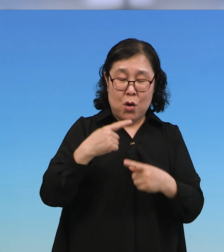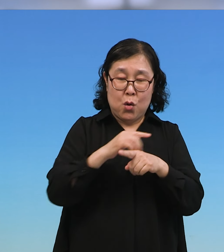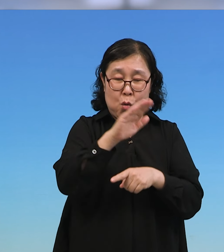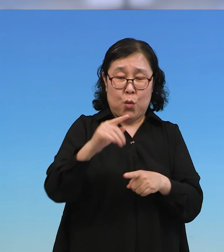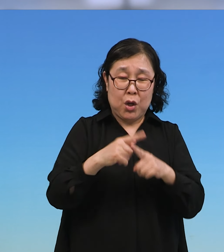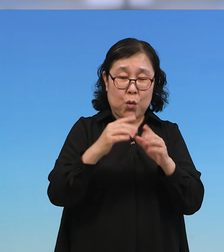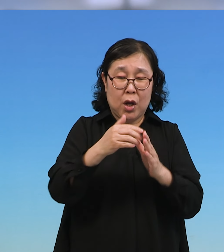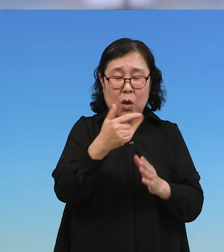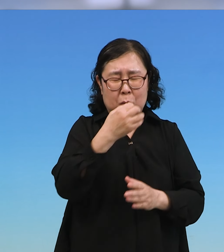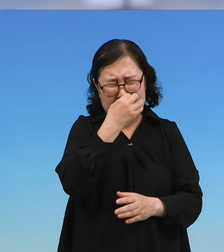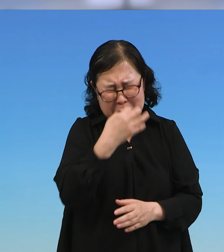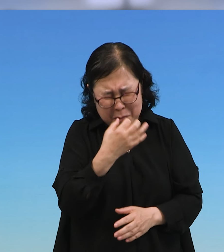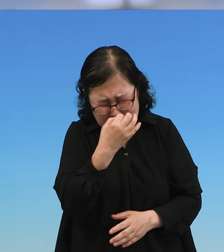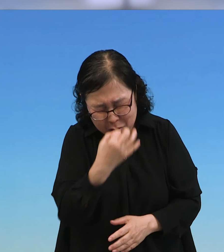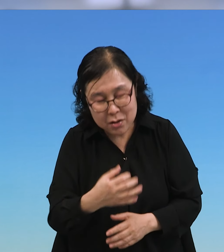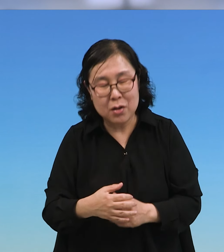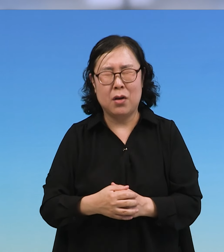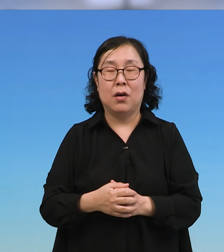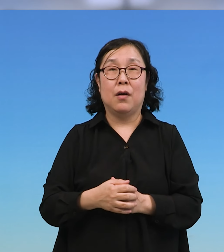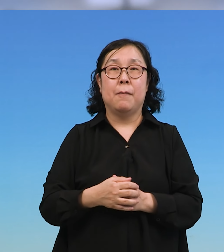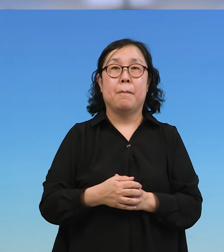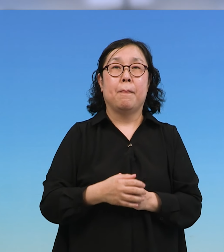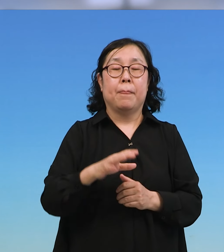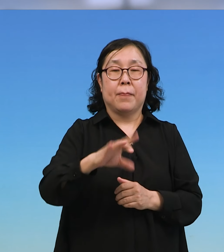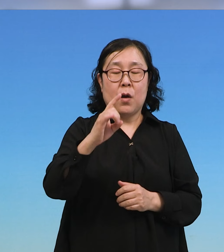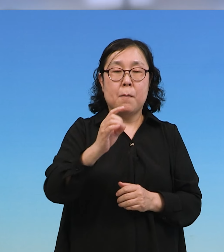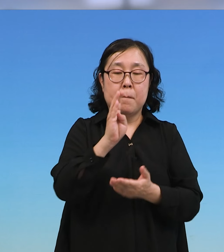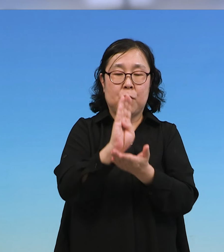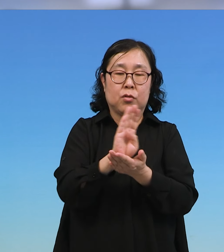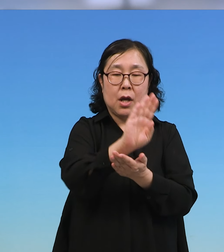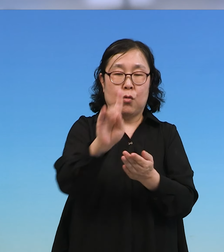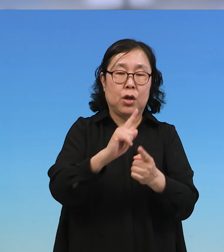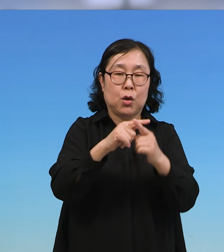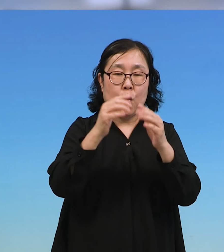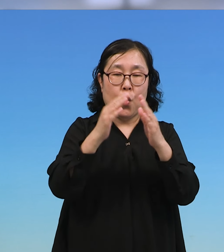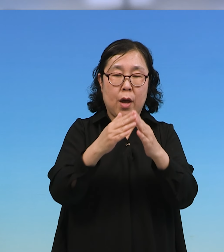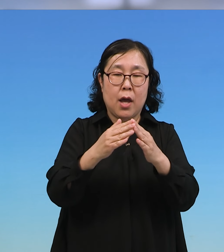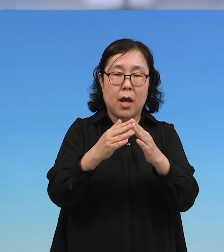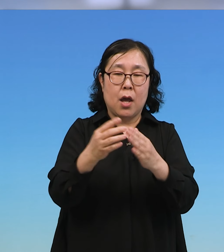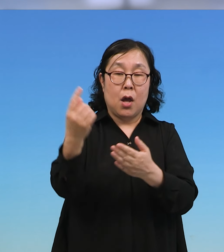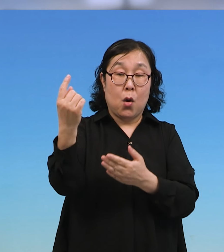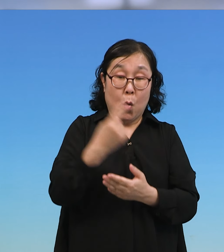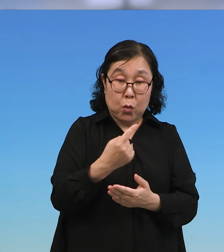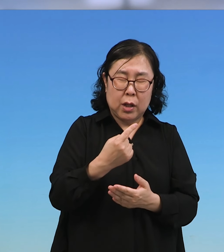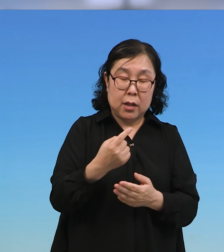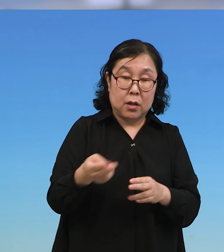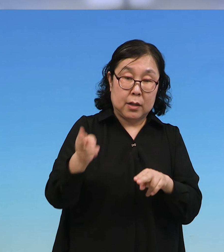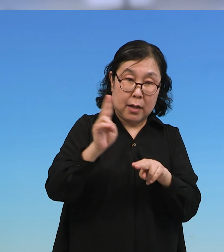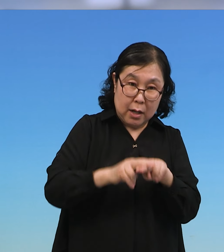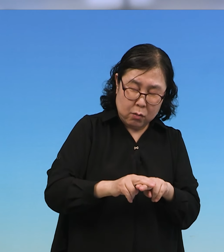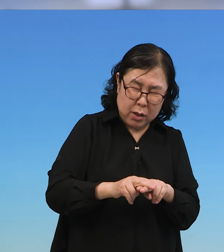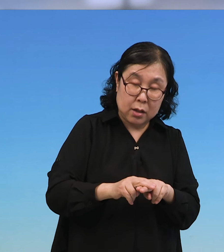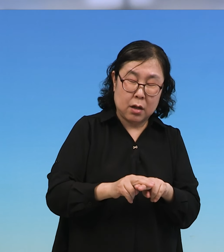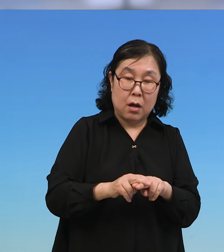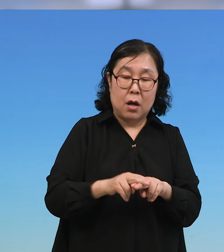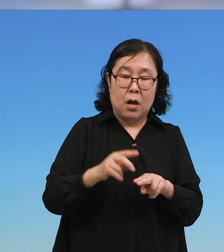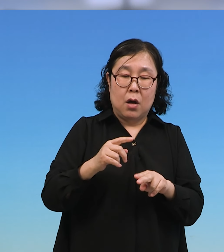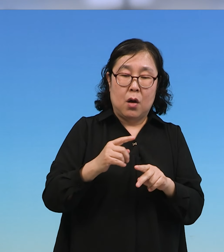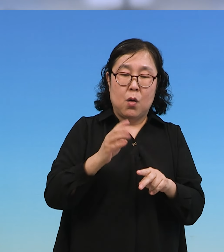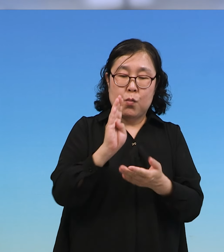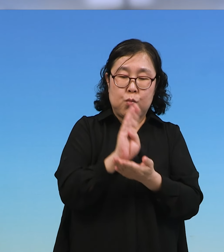어떤 목사님은 한 사람도 아니고 여러 사람이에요. 처음에 분당 우리 교회 부임하고 이 교회 온 거 후회했다는 거예요.